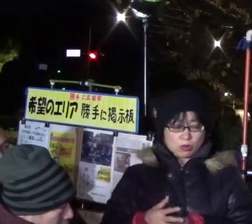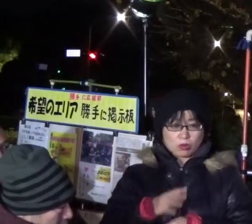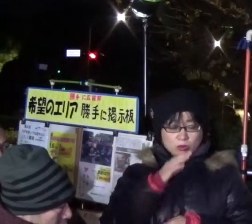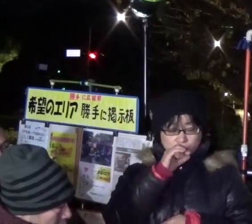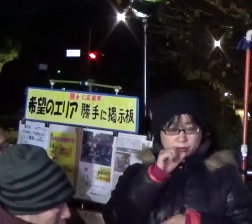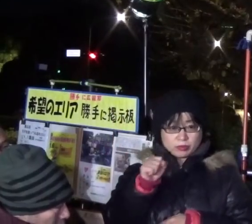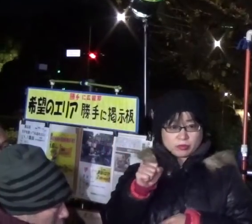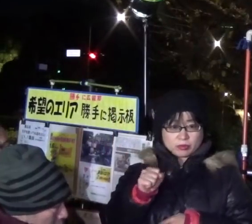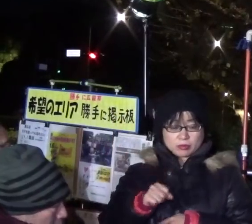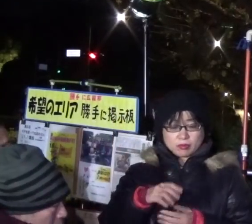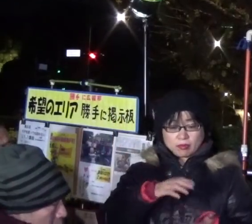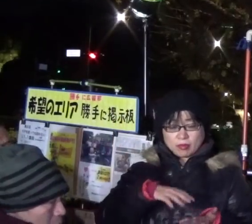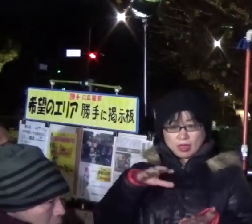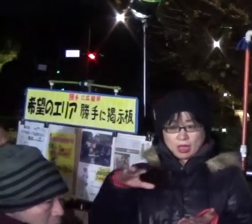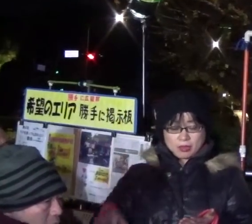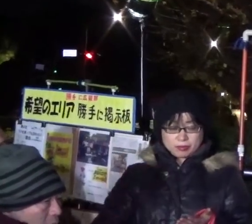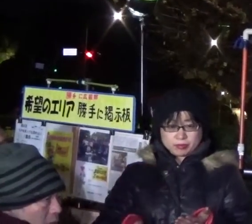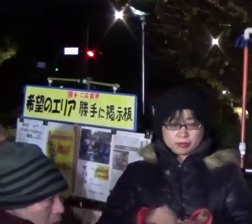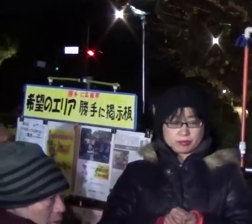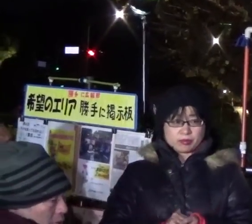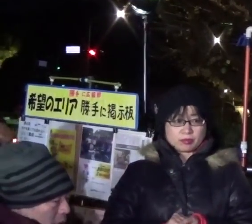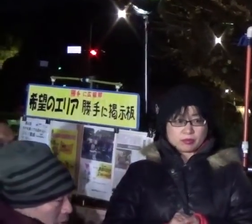も捨てて、